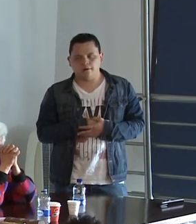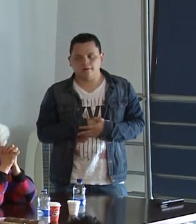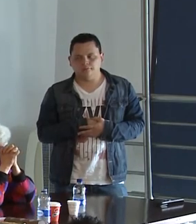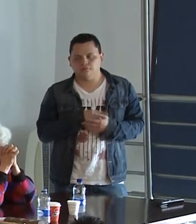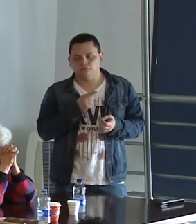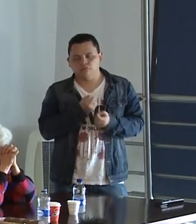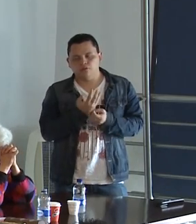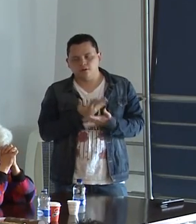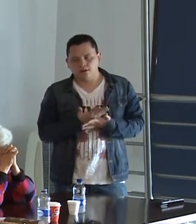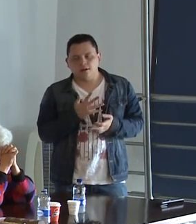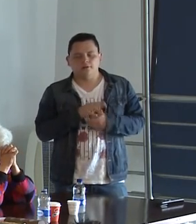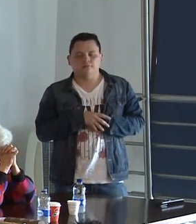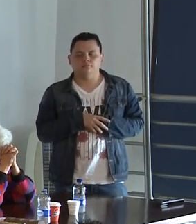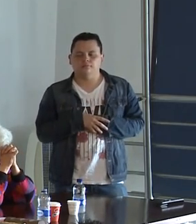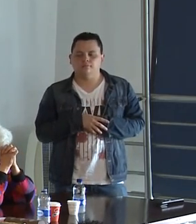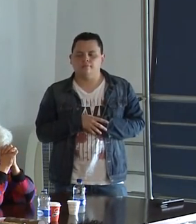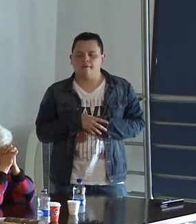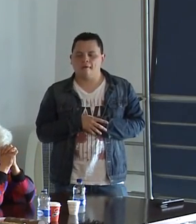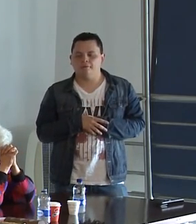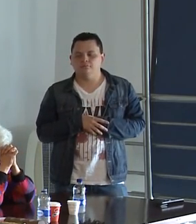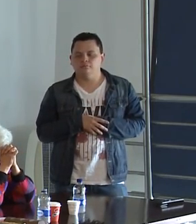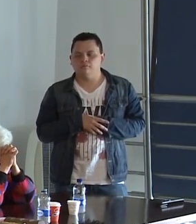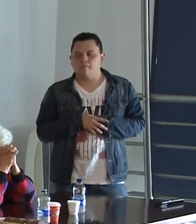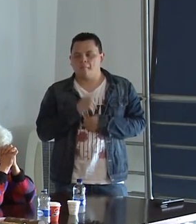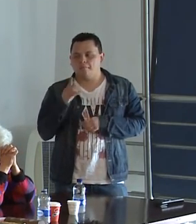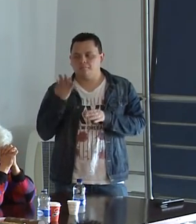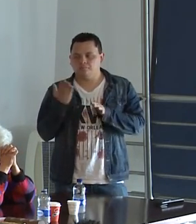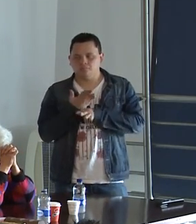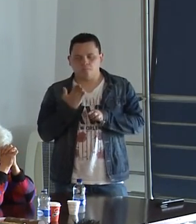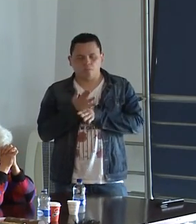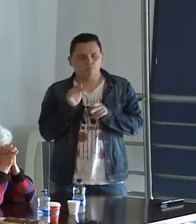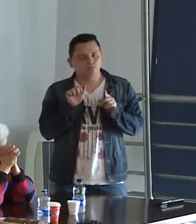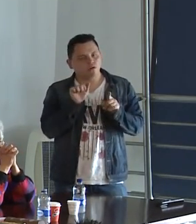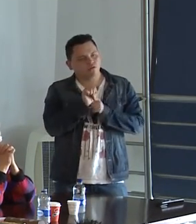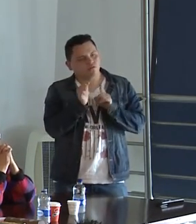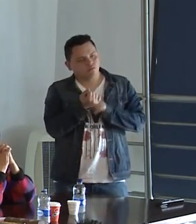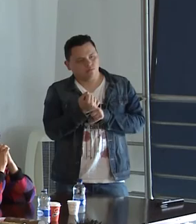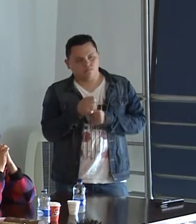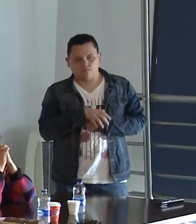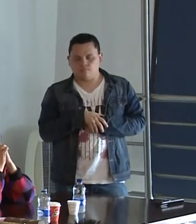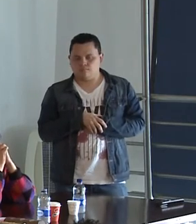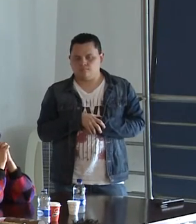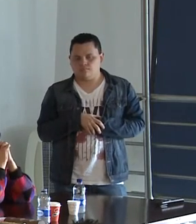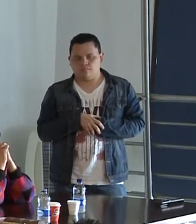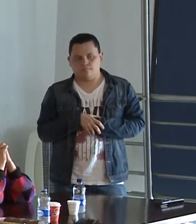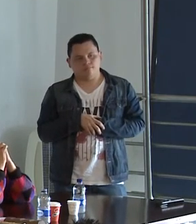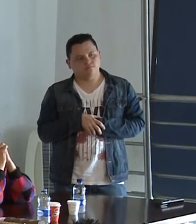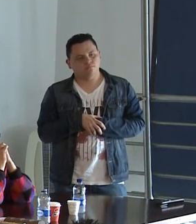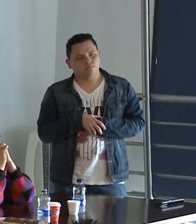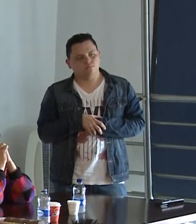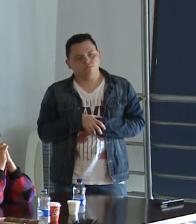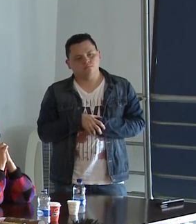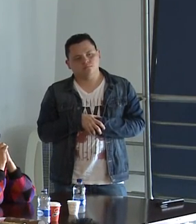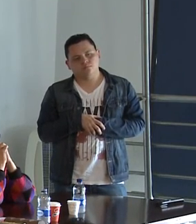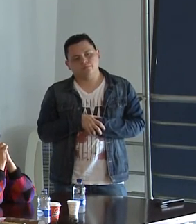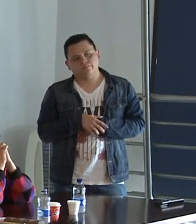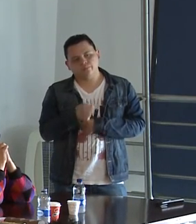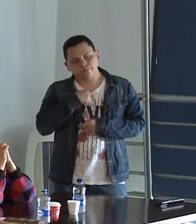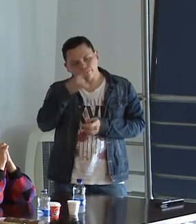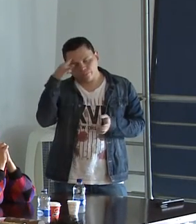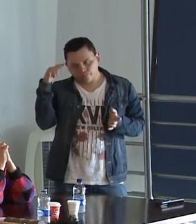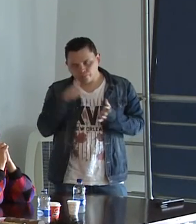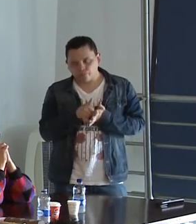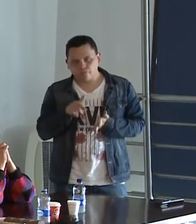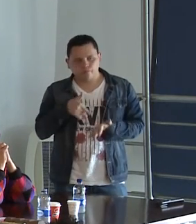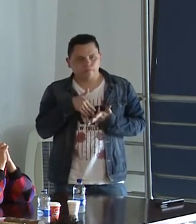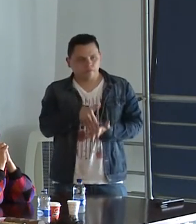En la lectura estructural de los problemas sociales. Entonces aquí, creo que ahí